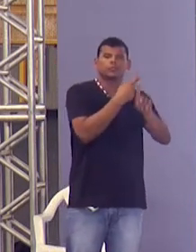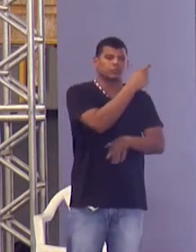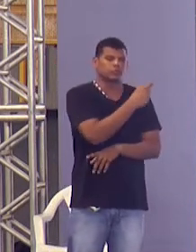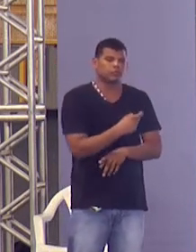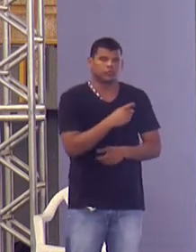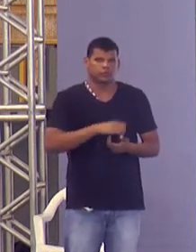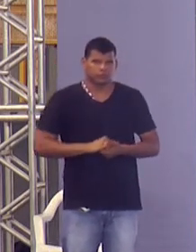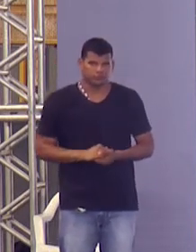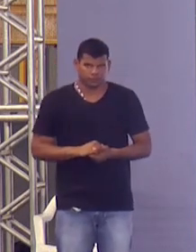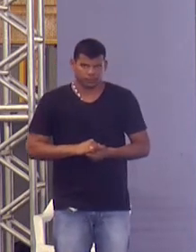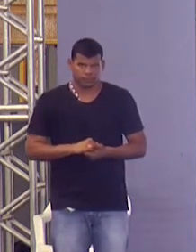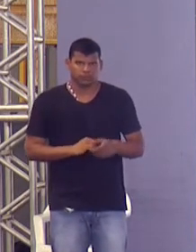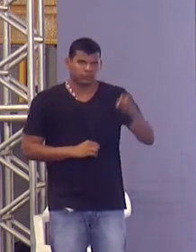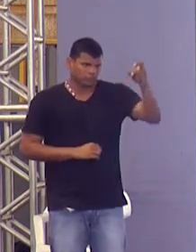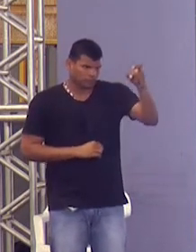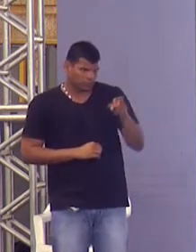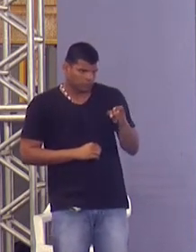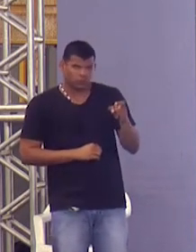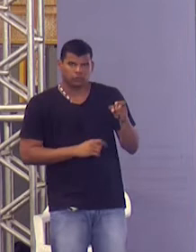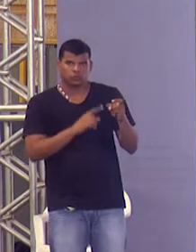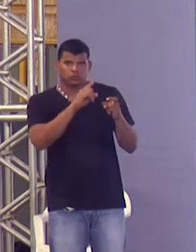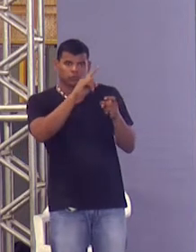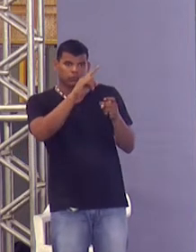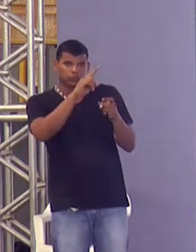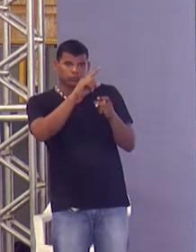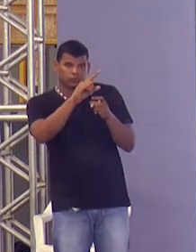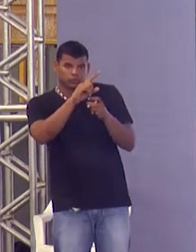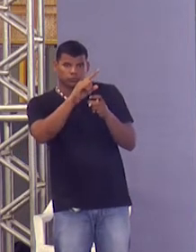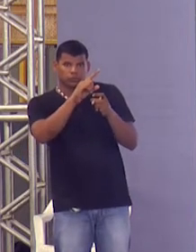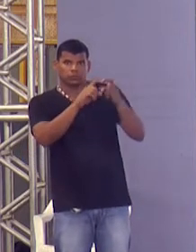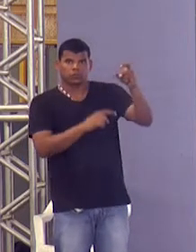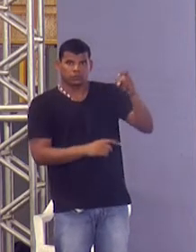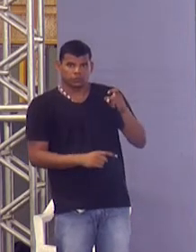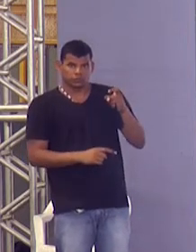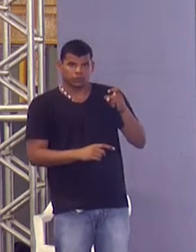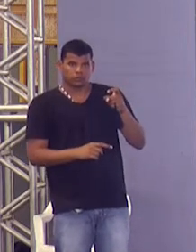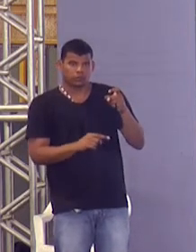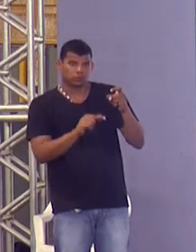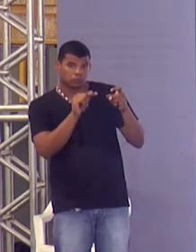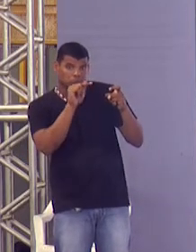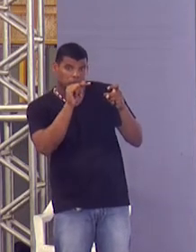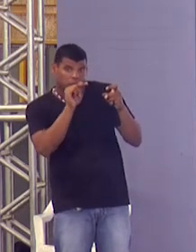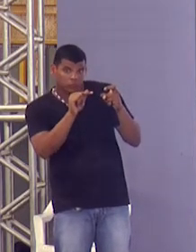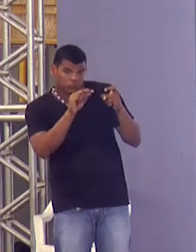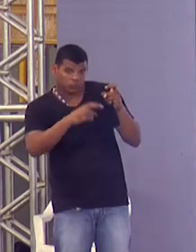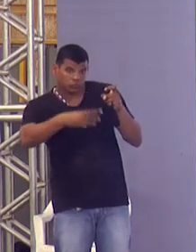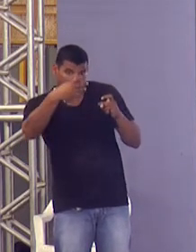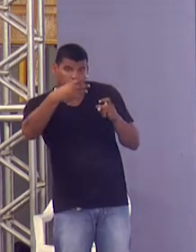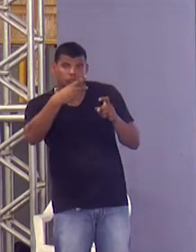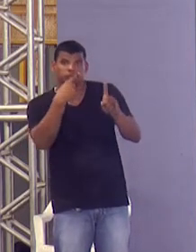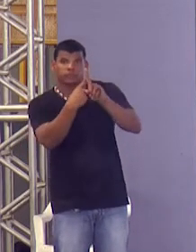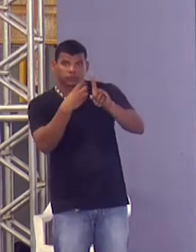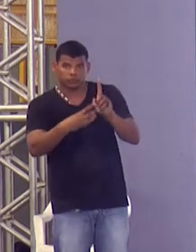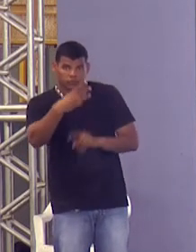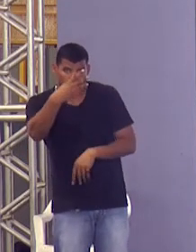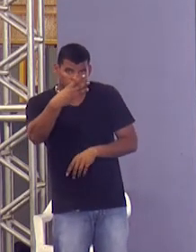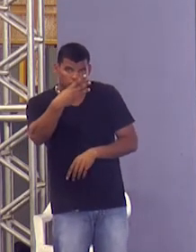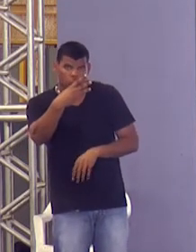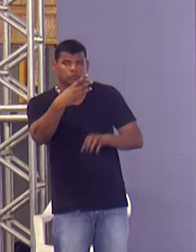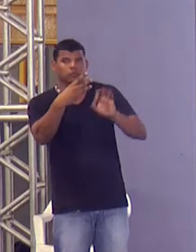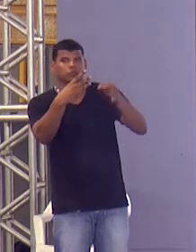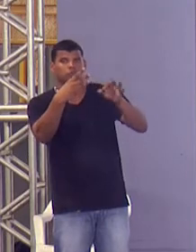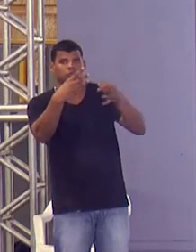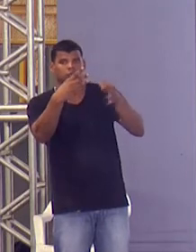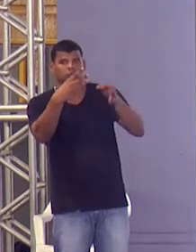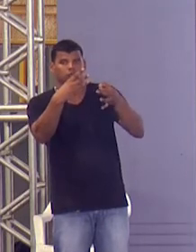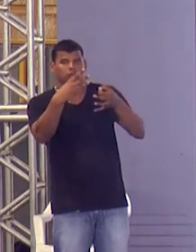escreveu. Aí agora, ó, multiplicou por 3, bote x, pontinho, 3.